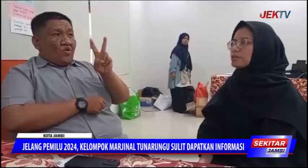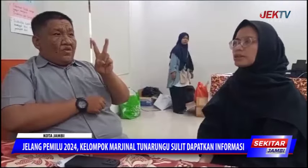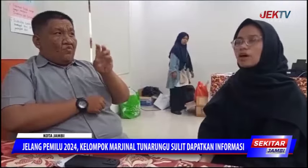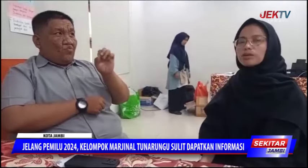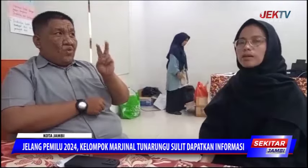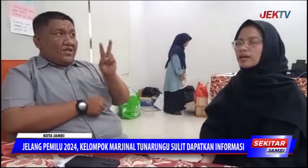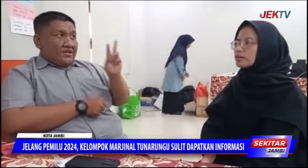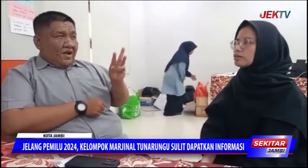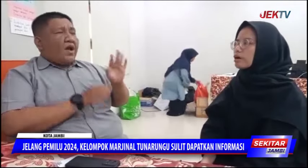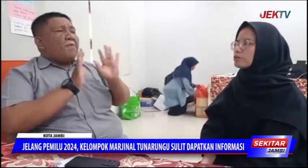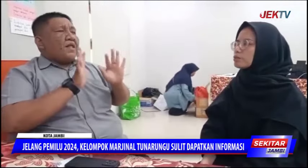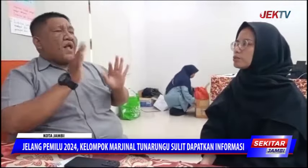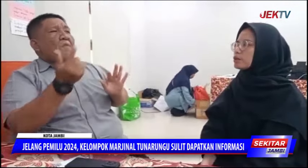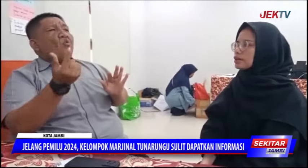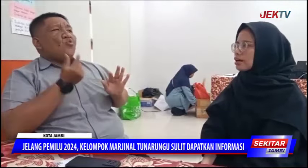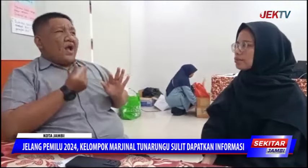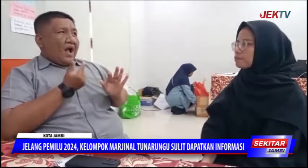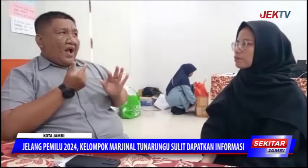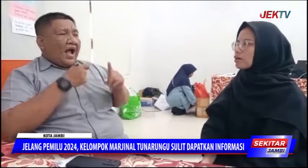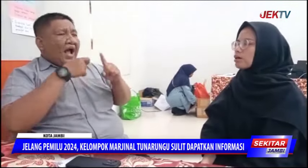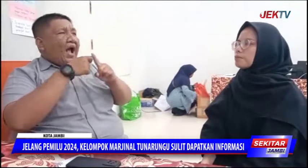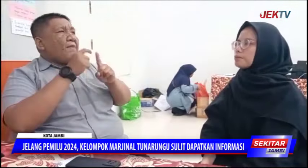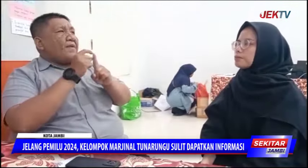Biasanya tahun kemarin di tahun 2023